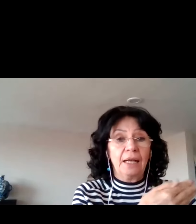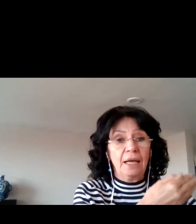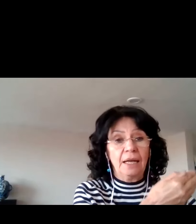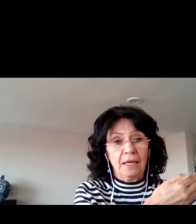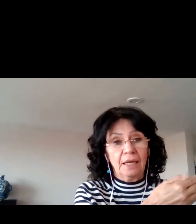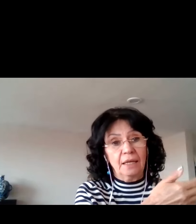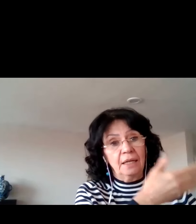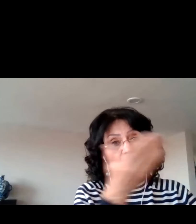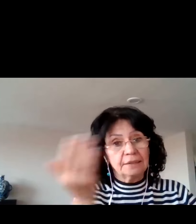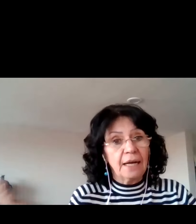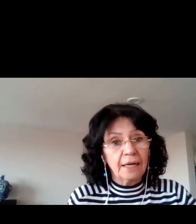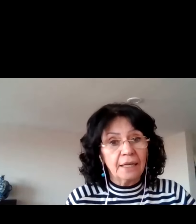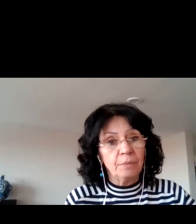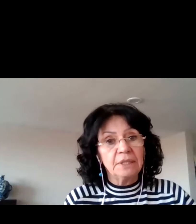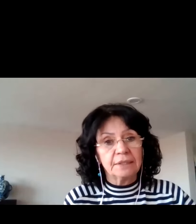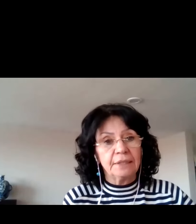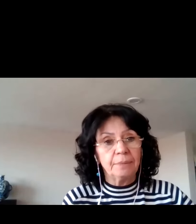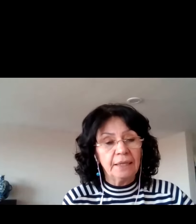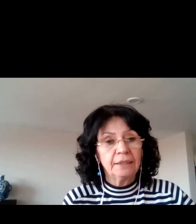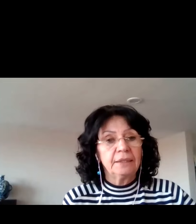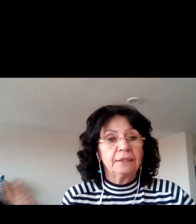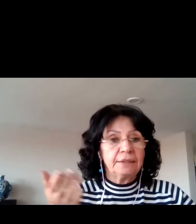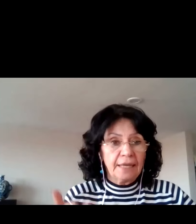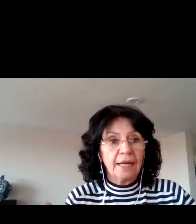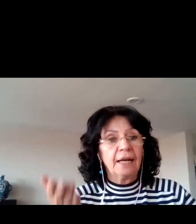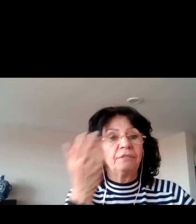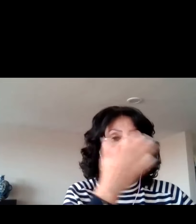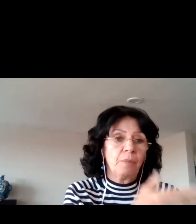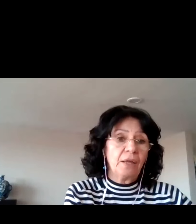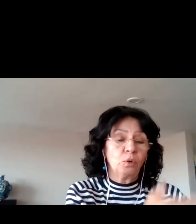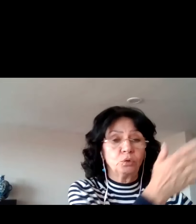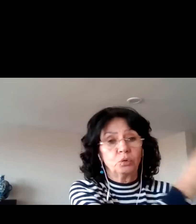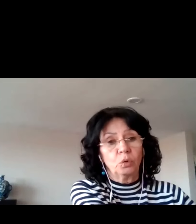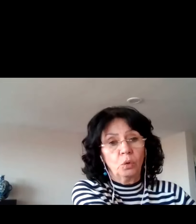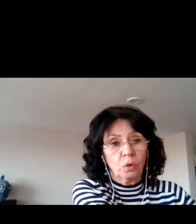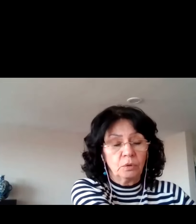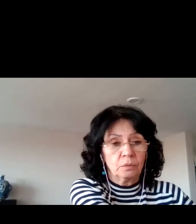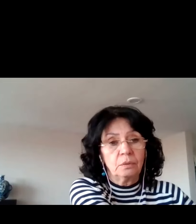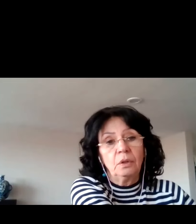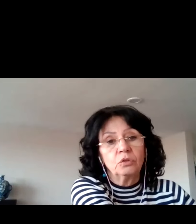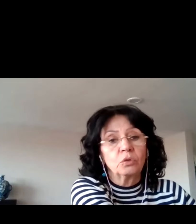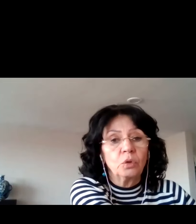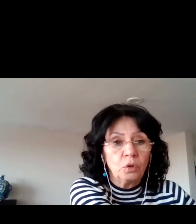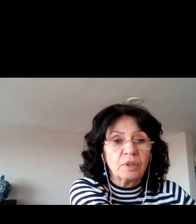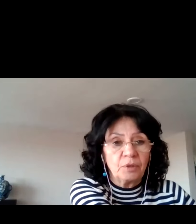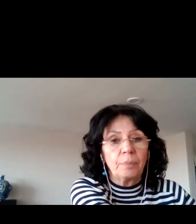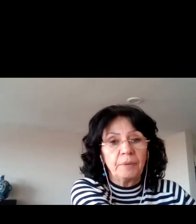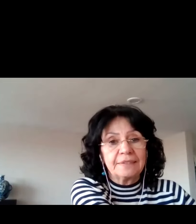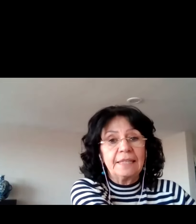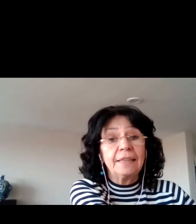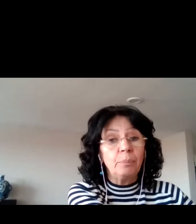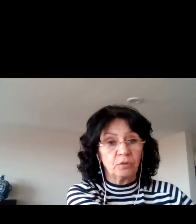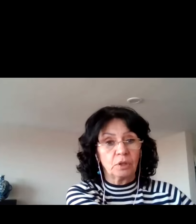que esta área administrativa tenga firmados o como los avisos